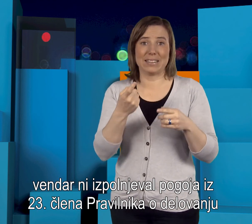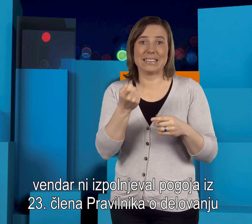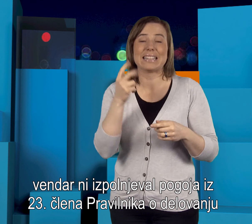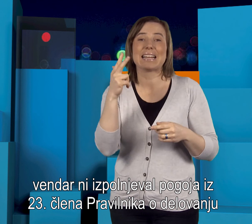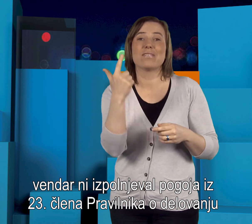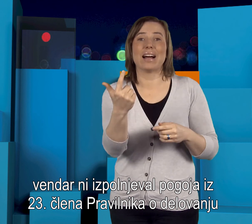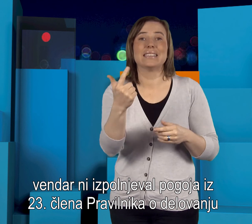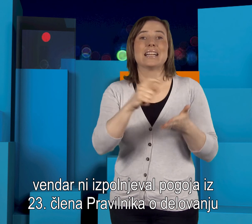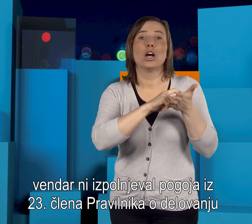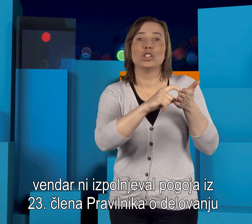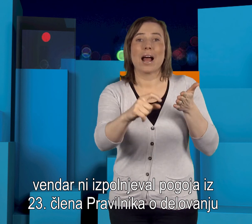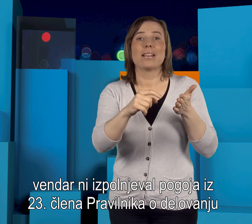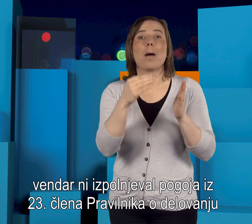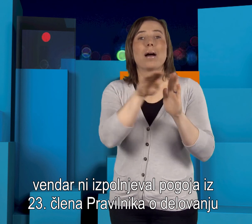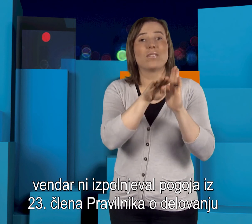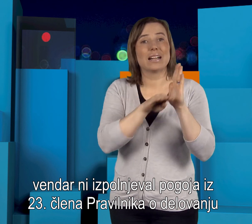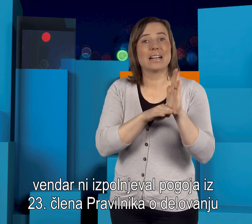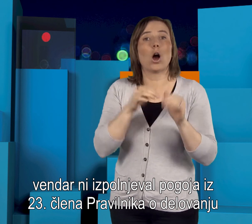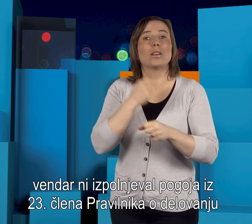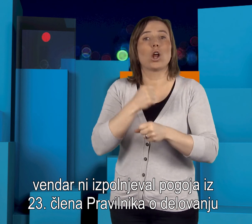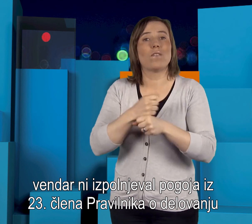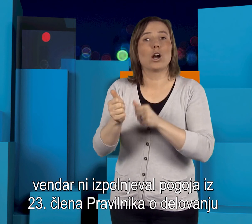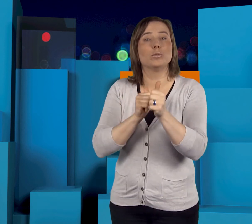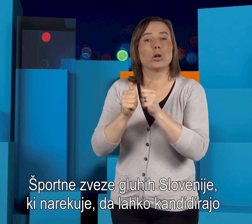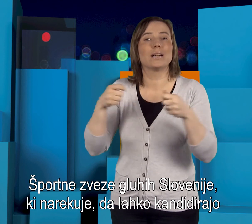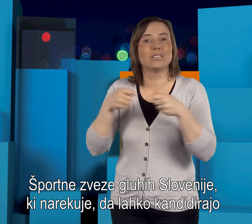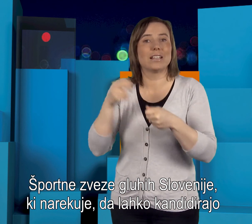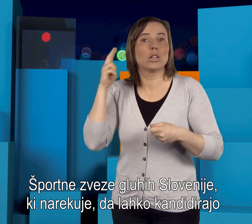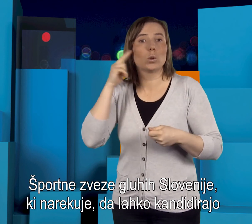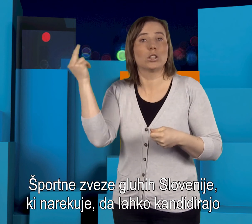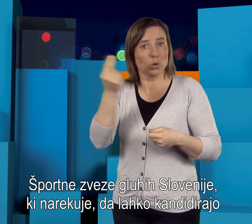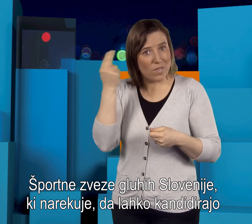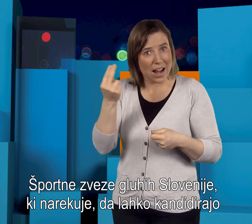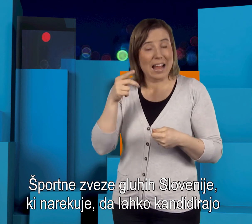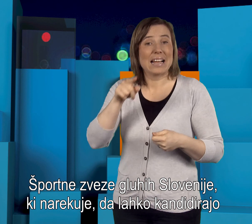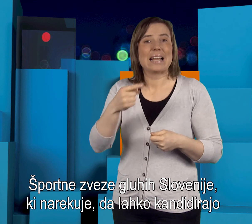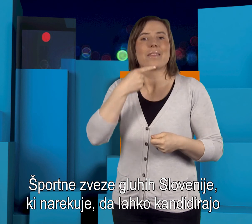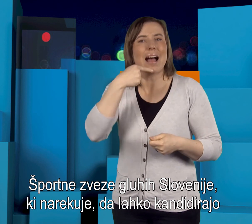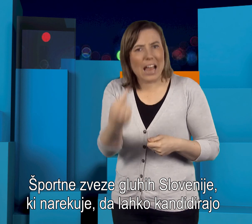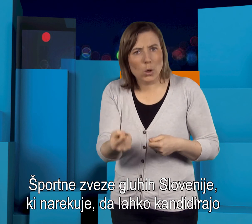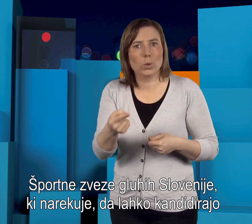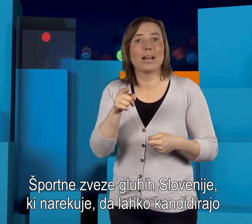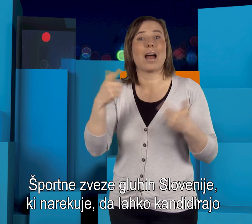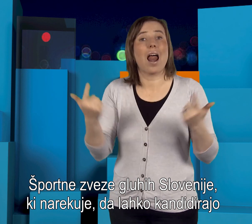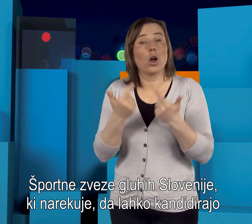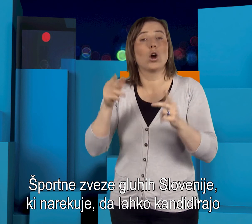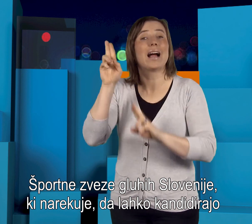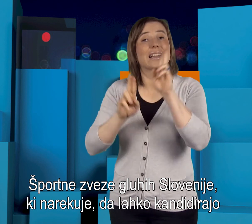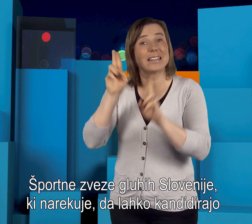23. člena pravilnika o delovanju Športne zveze gluhih Slovenije, ki narekuje, da lahko kandidirajo samo člani društev gluhih